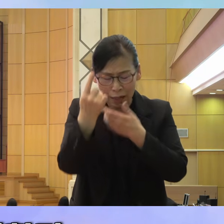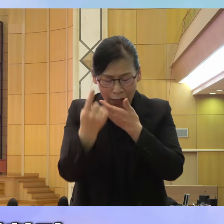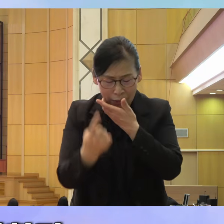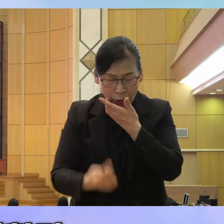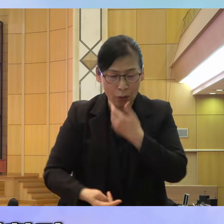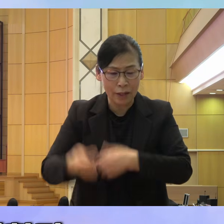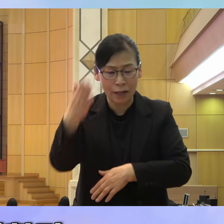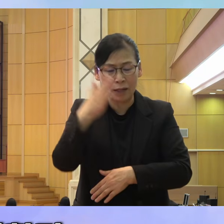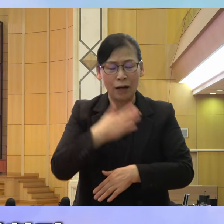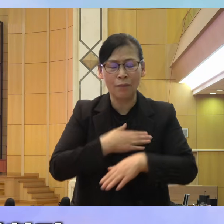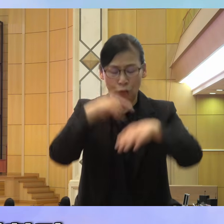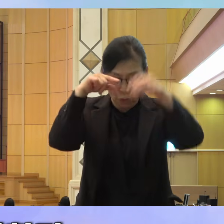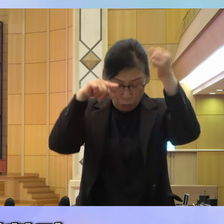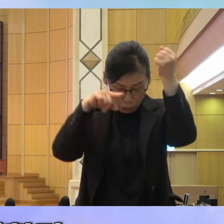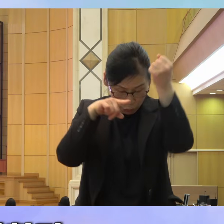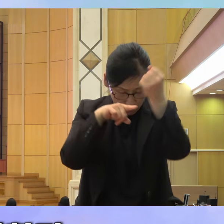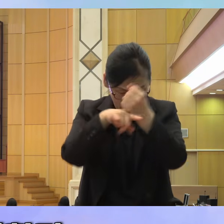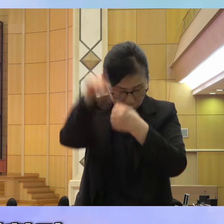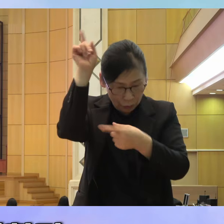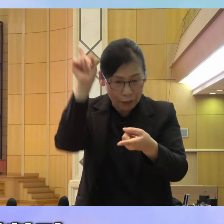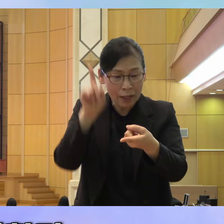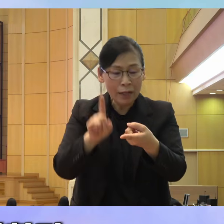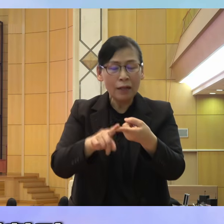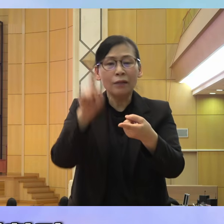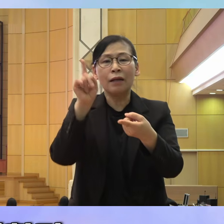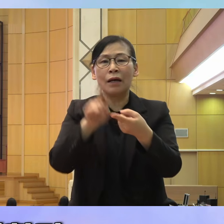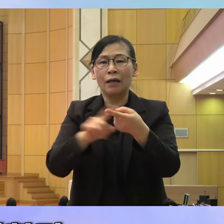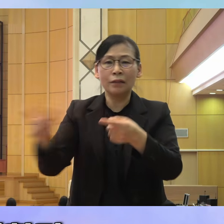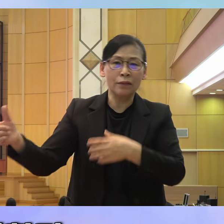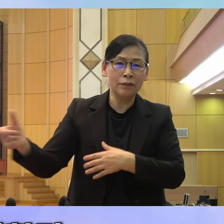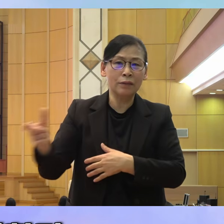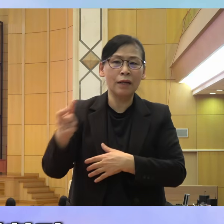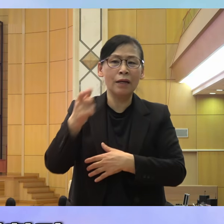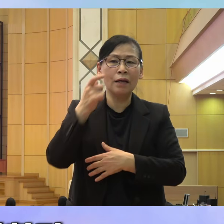불행이나 여행함도 내